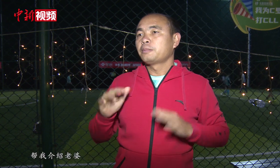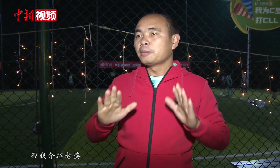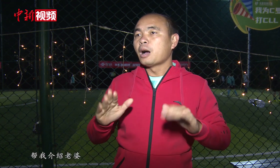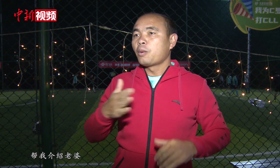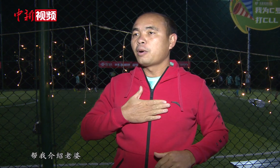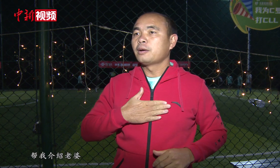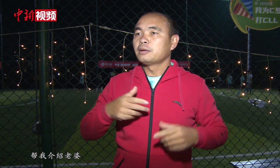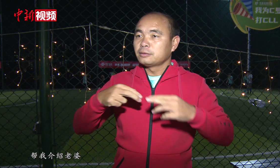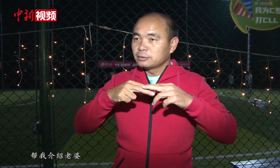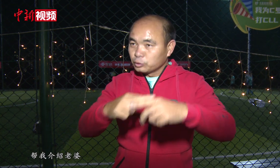帮我介绍老婆，